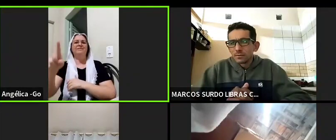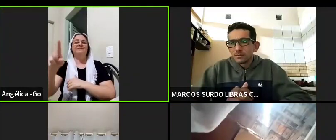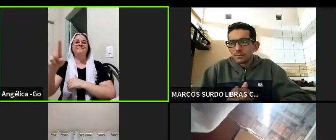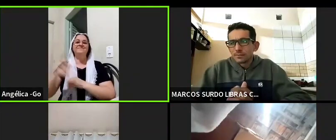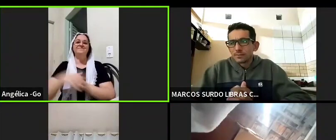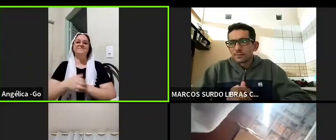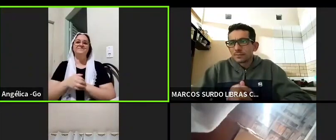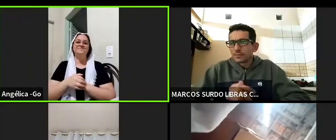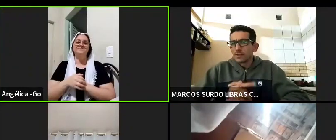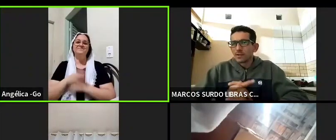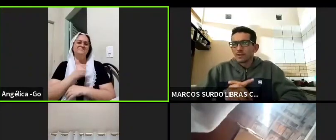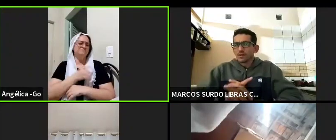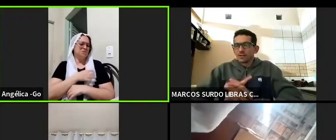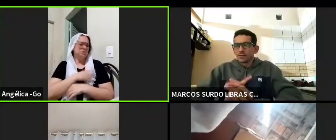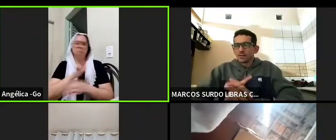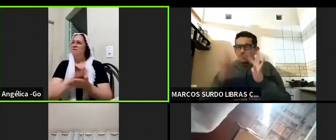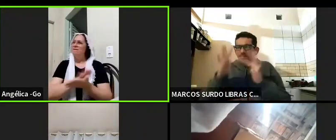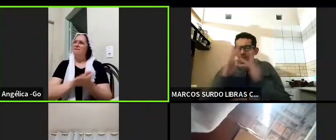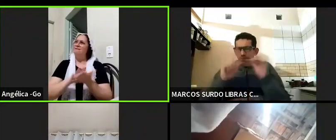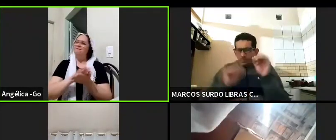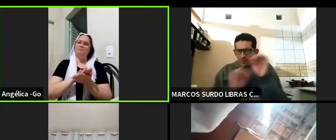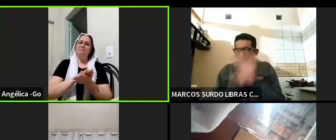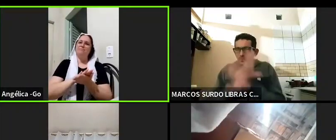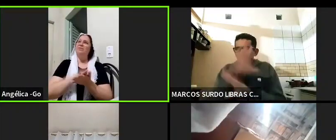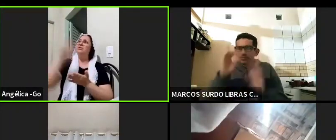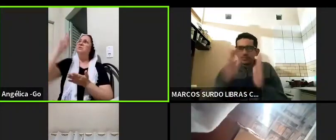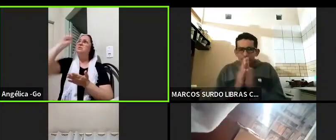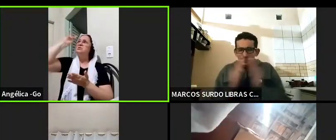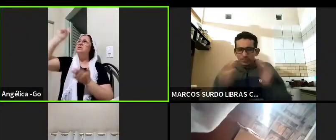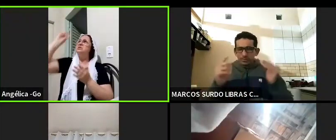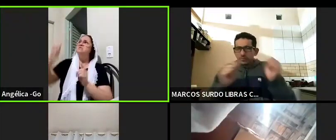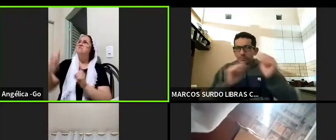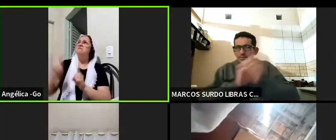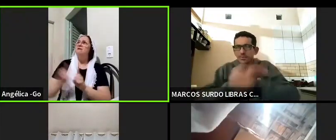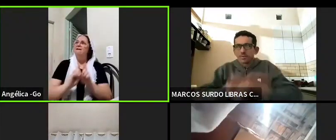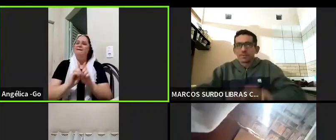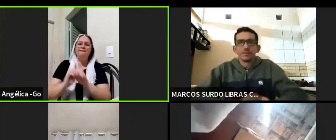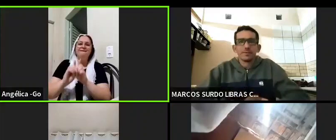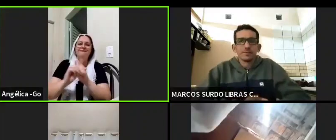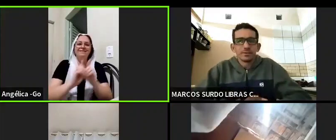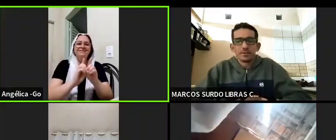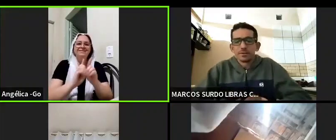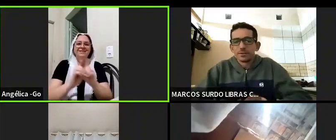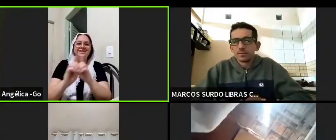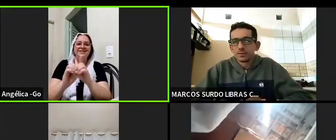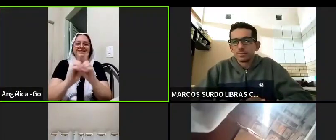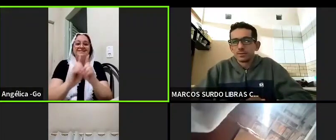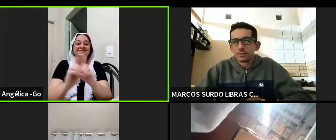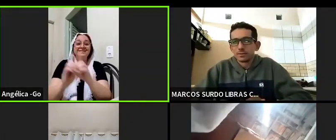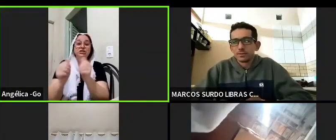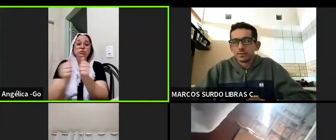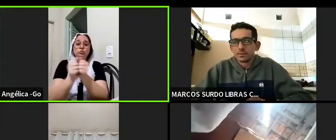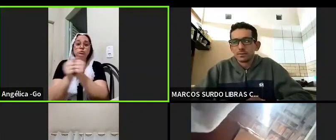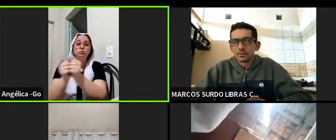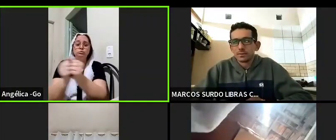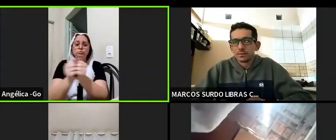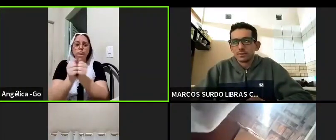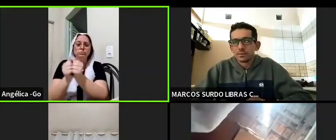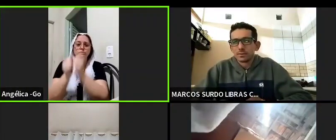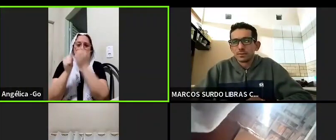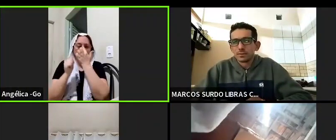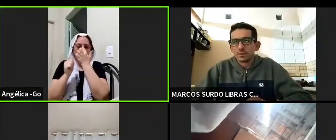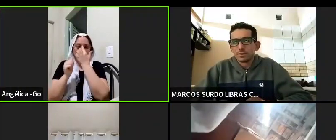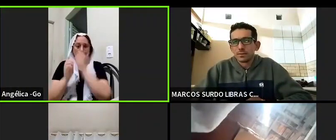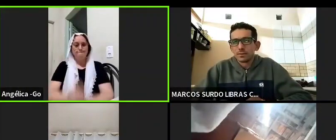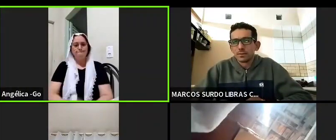de te abraçar. Olha para essa palavra hoje que o Senhor Deus está dizendo assim. Aleluia, não só é na casa do outro, não só é na casa do vizinho, não só é na casa